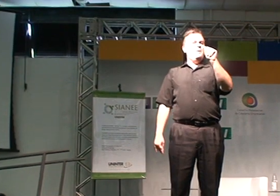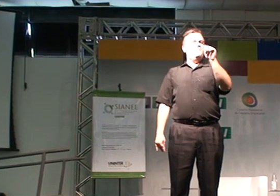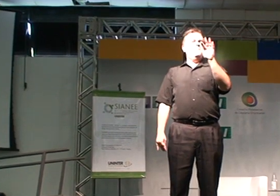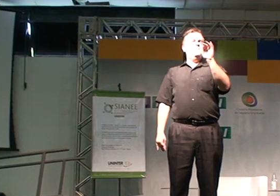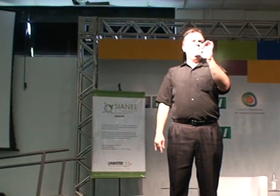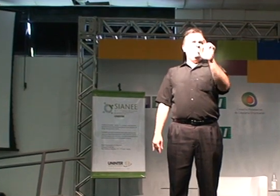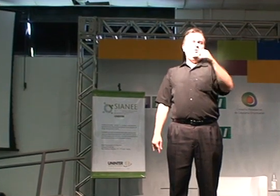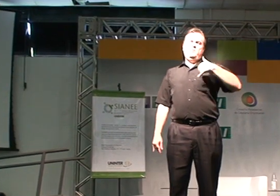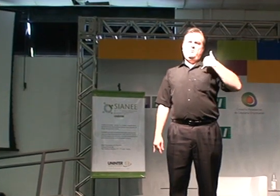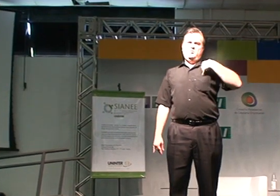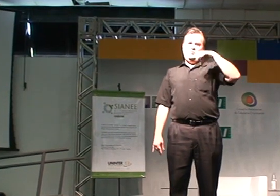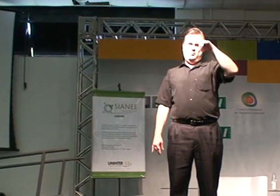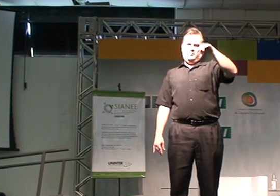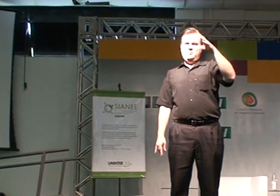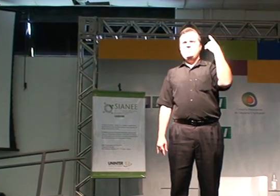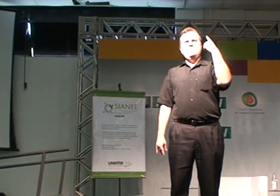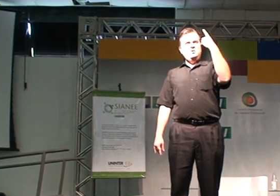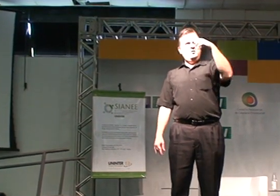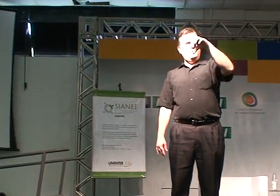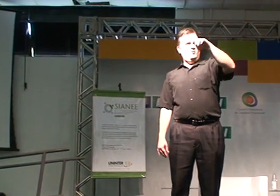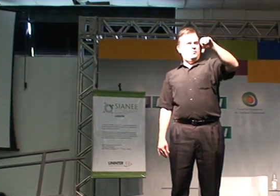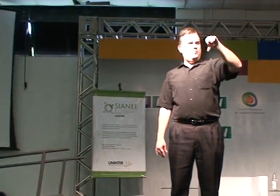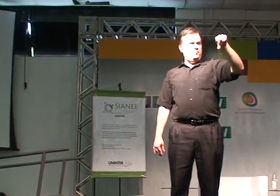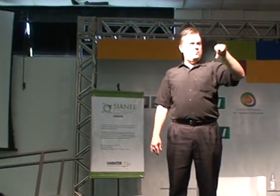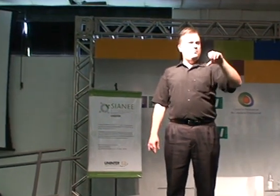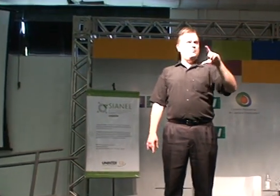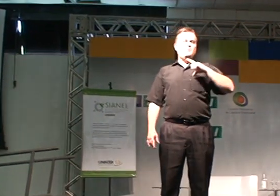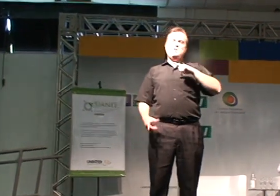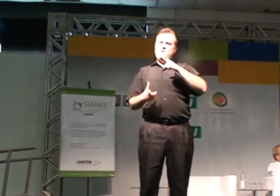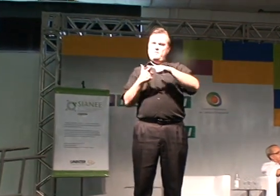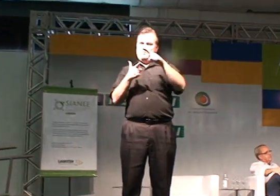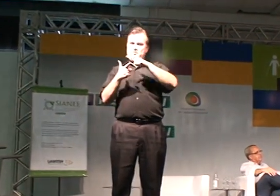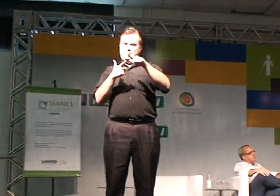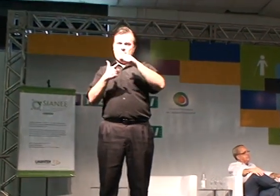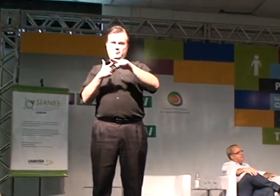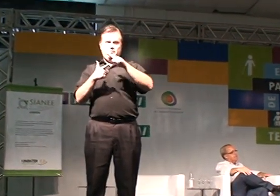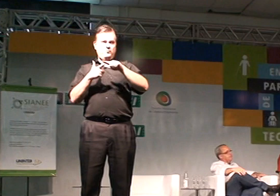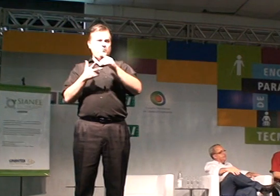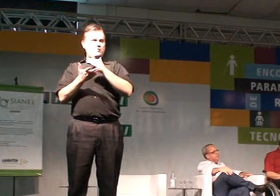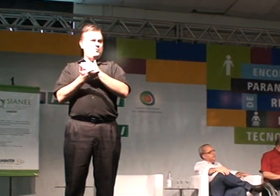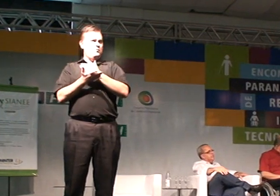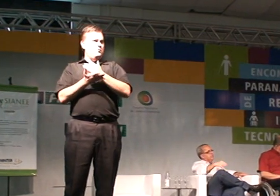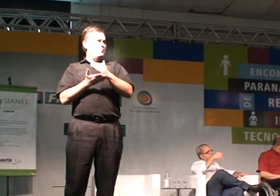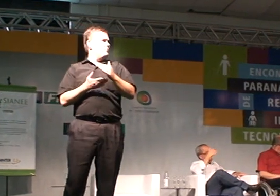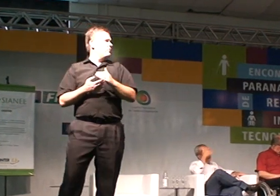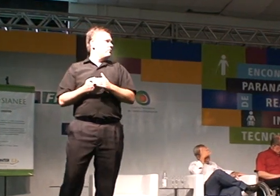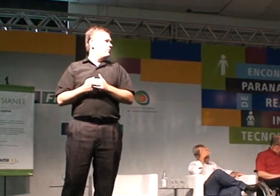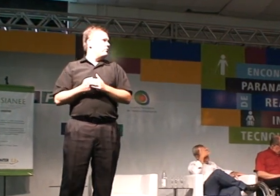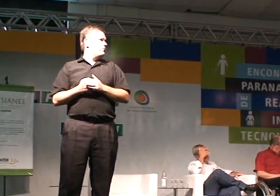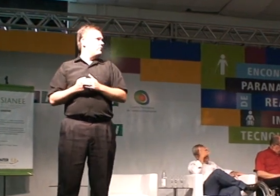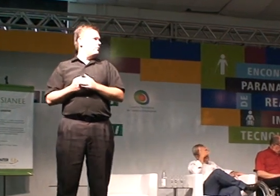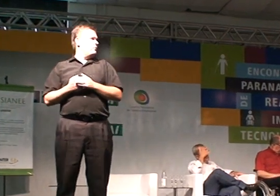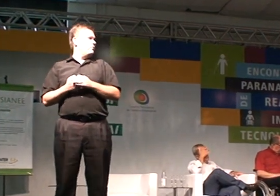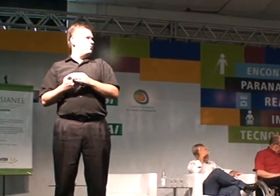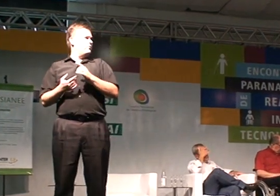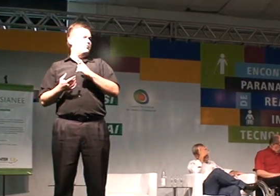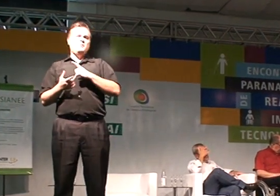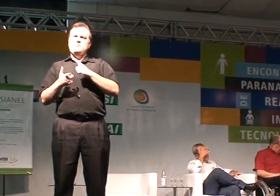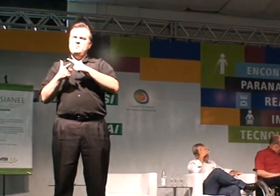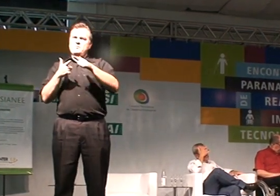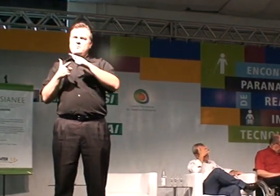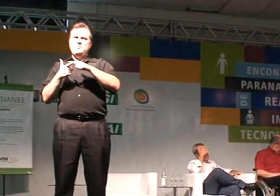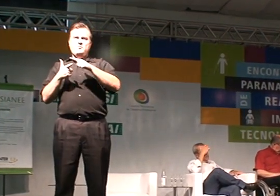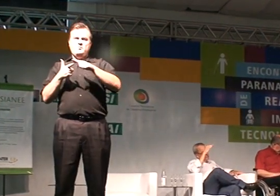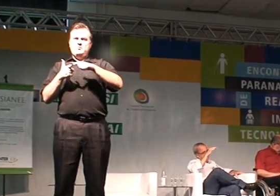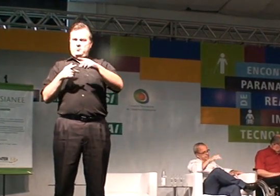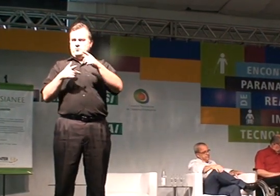Com nove anos, isso em 1999, teve uma infecção que iniciou pelo olho, e eu sempre conto isso, pra gente ficar aqui há tempo desde a pequena